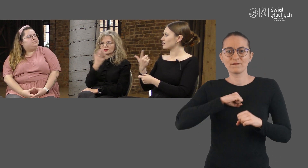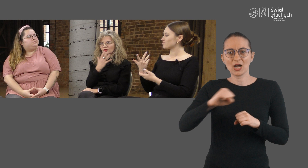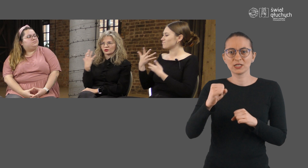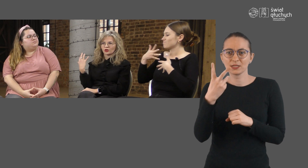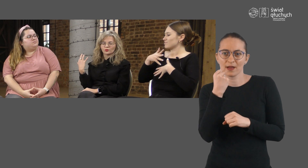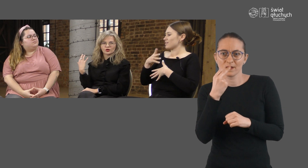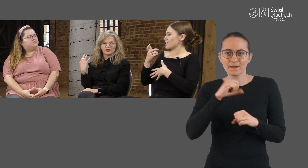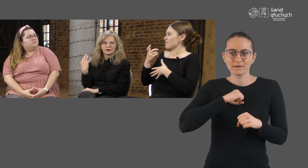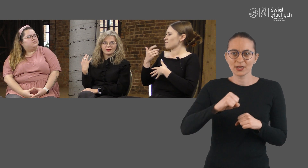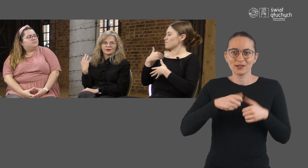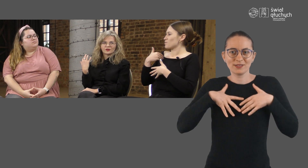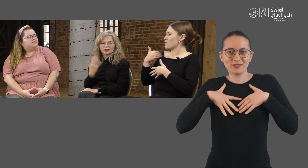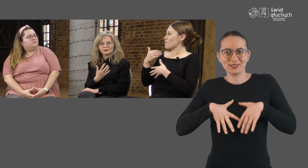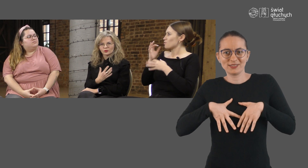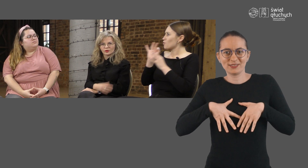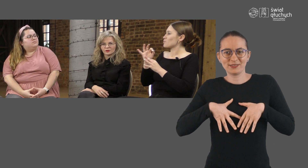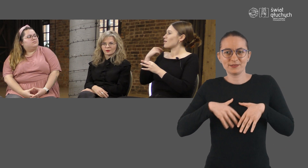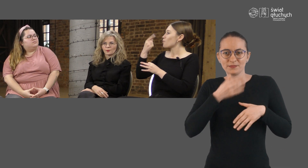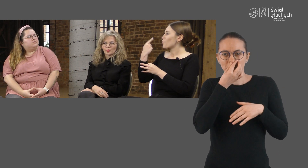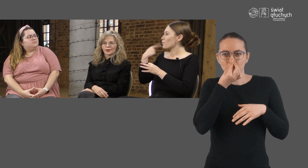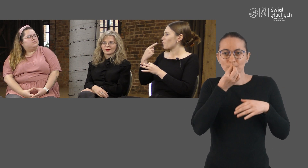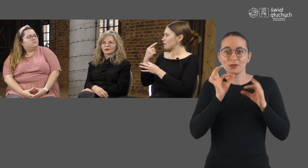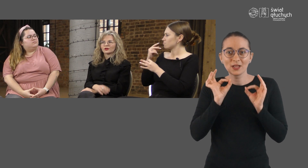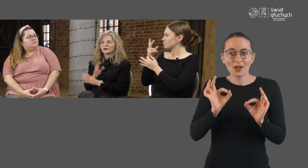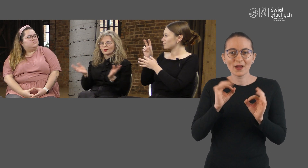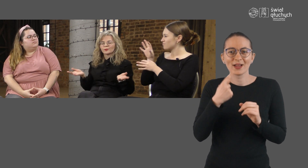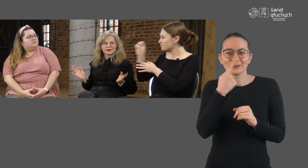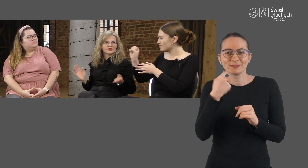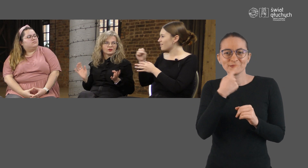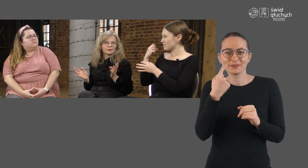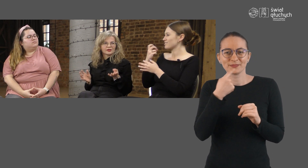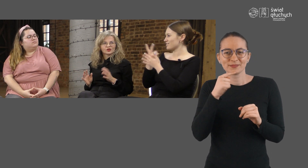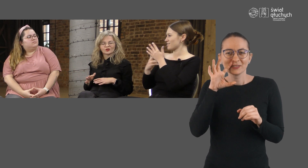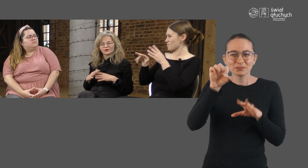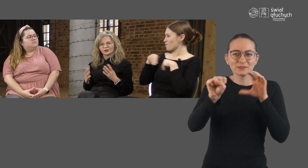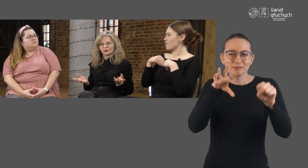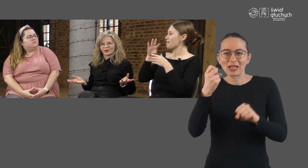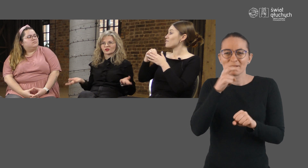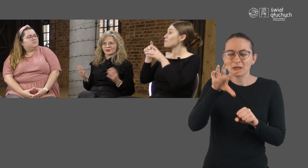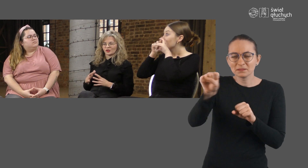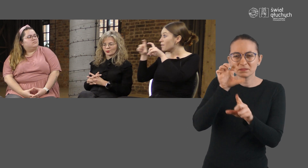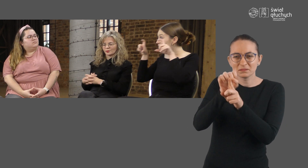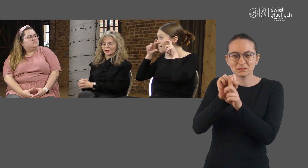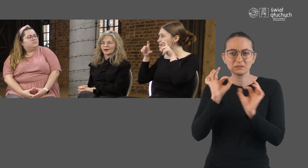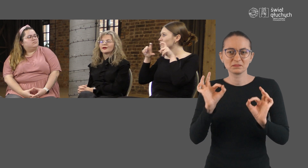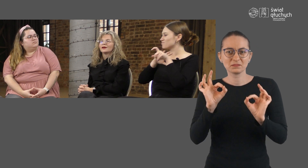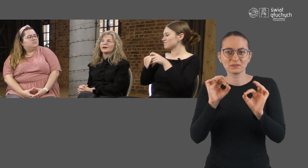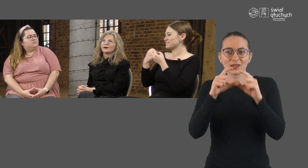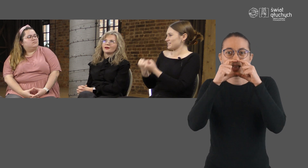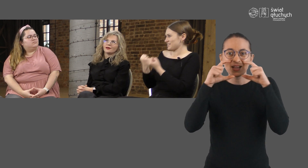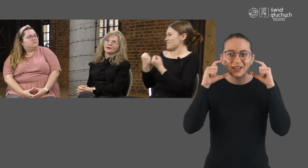kamuflowałam, bo ja bardzo dobrze czytam z ust. No i w etapie maseczek to wiadomo, chyba wszyscy cierpimy,